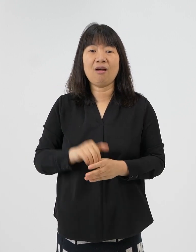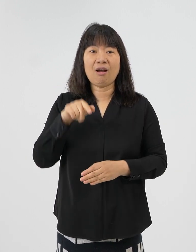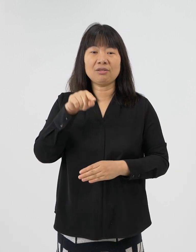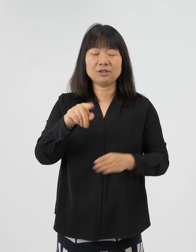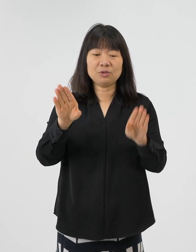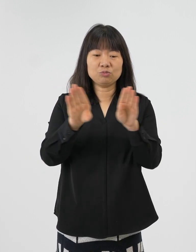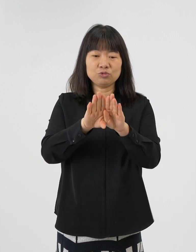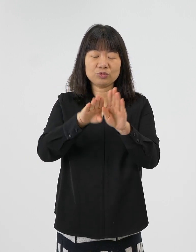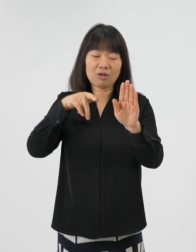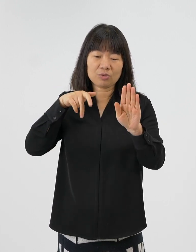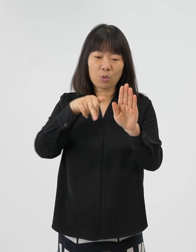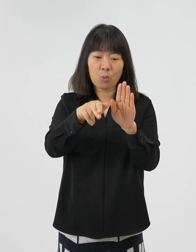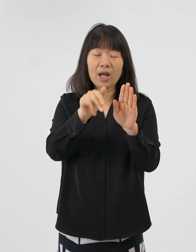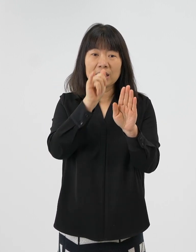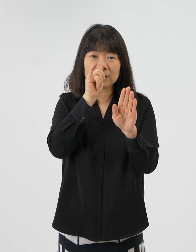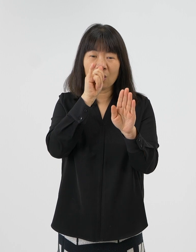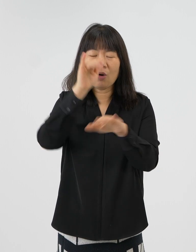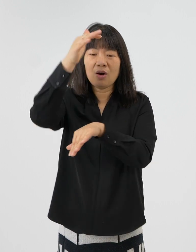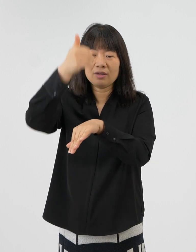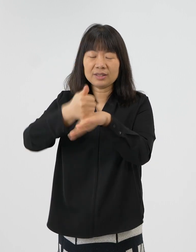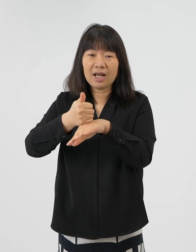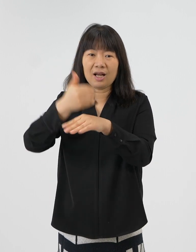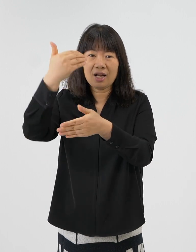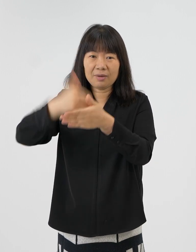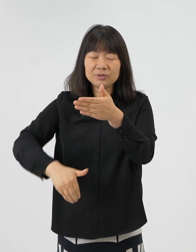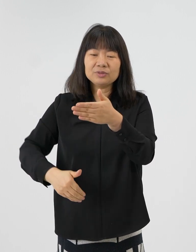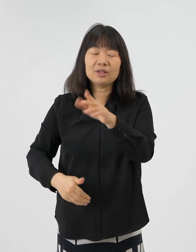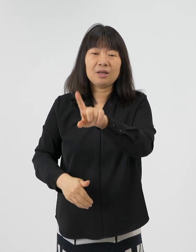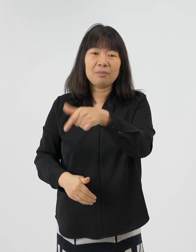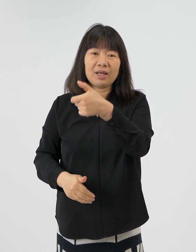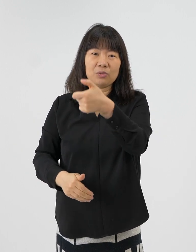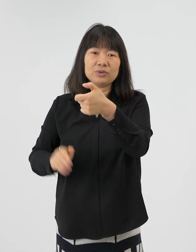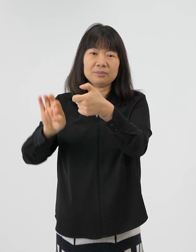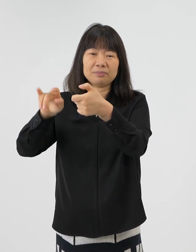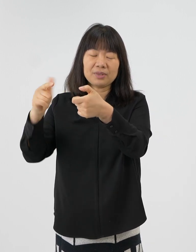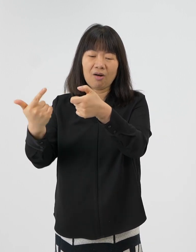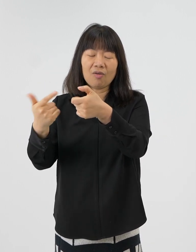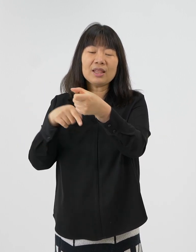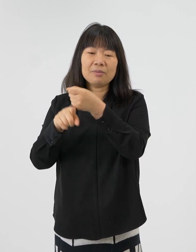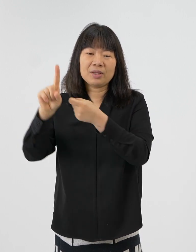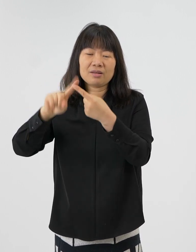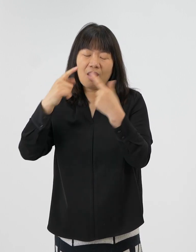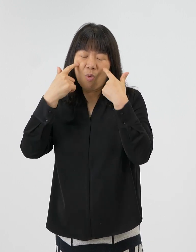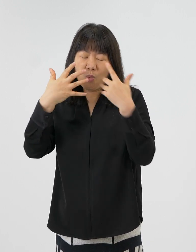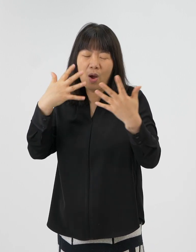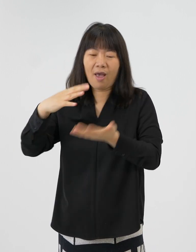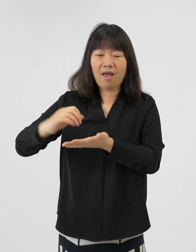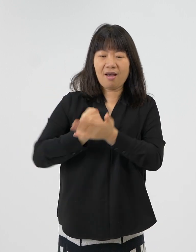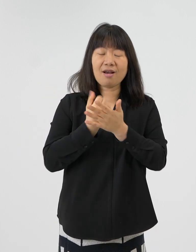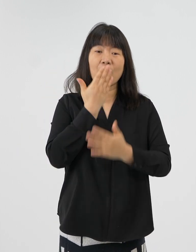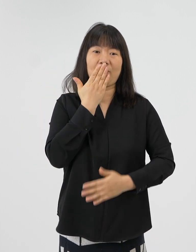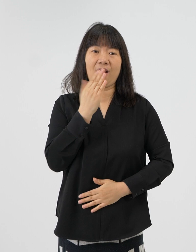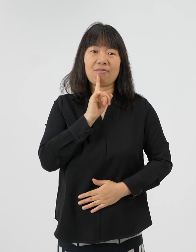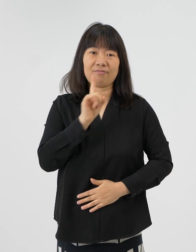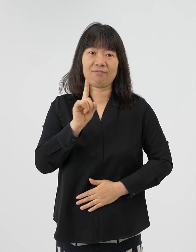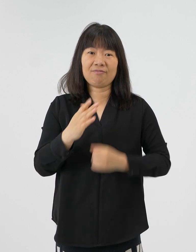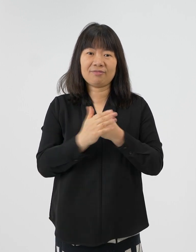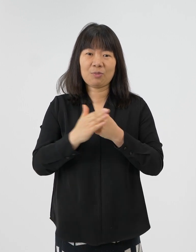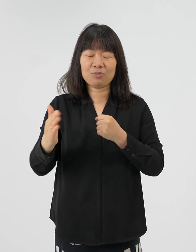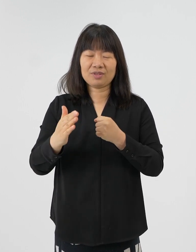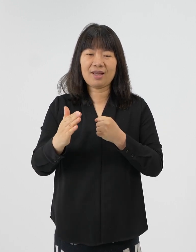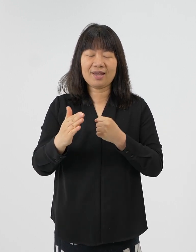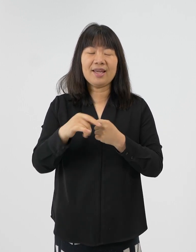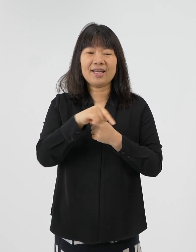제대로 통과해야만 나머지 150편의 의미들이 확 열릴 수 있다는 의미도 되겠죠. 그래서 전부